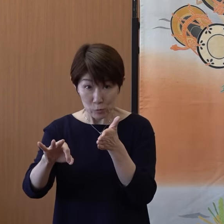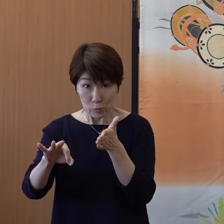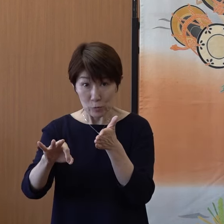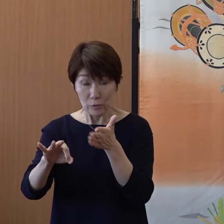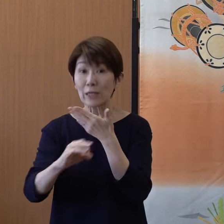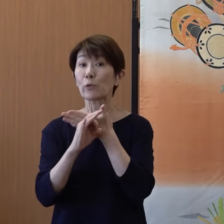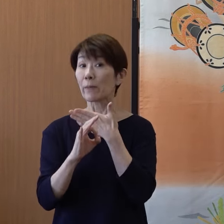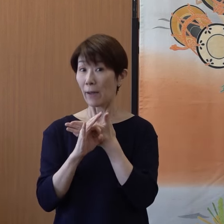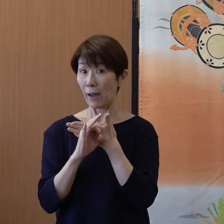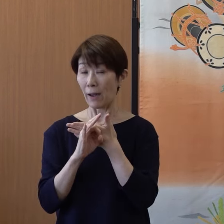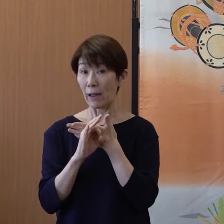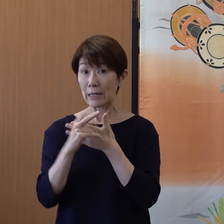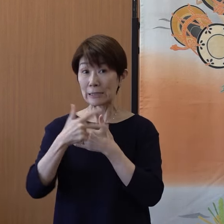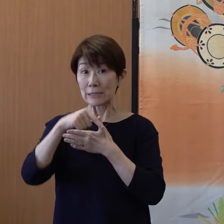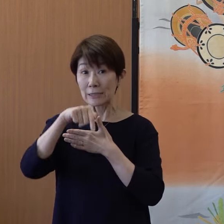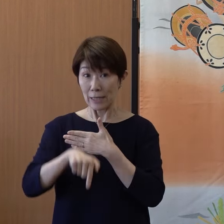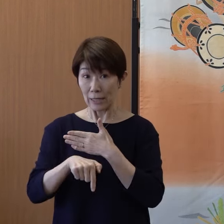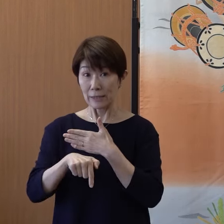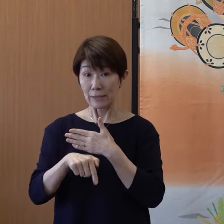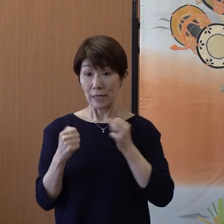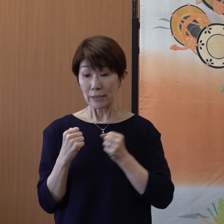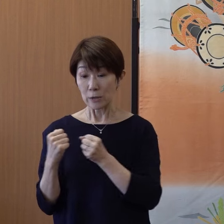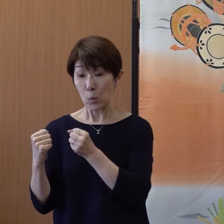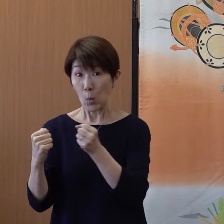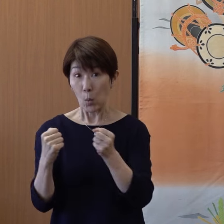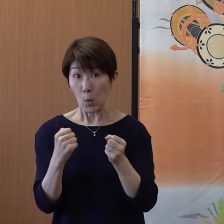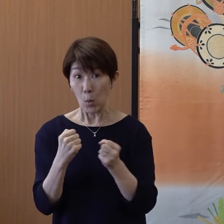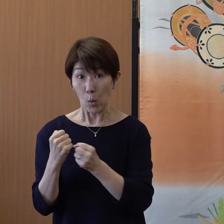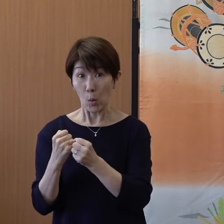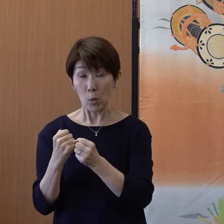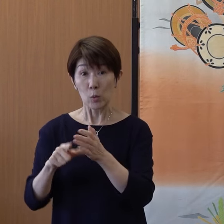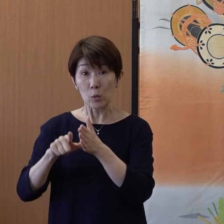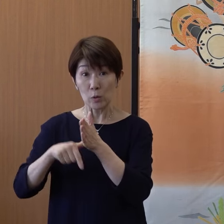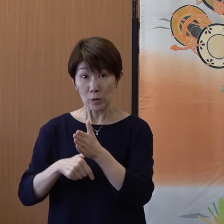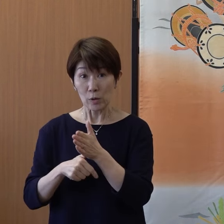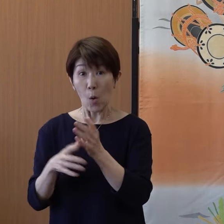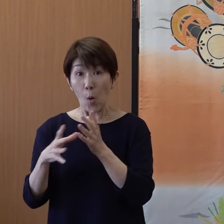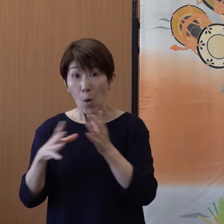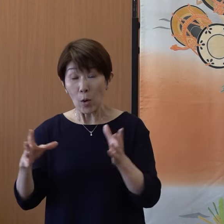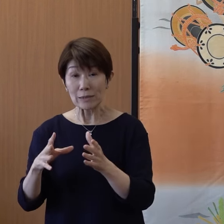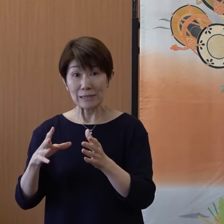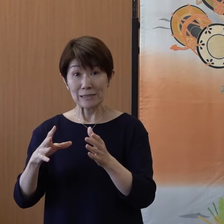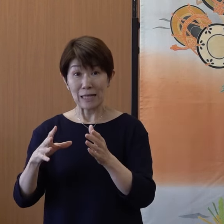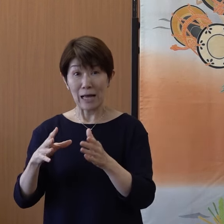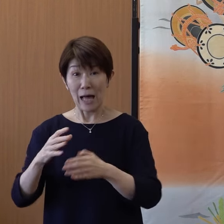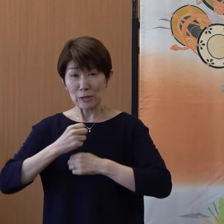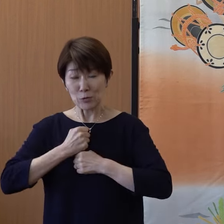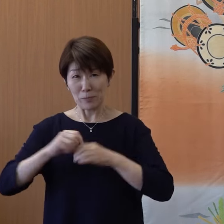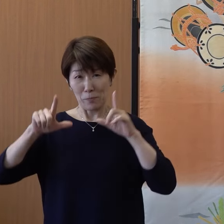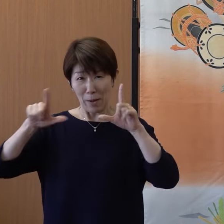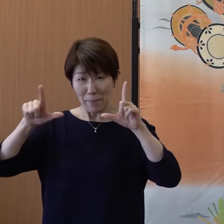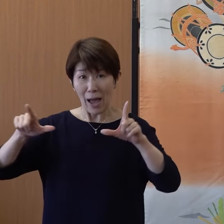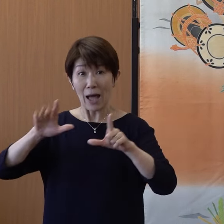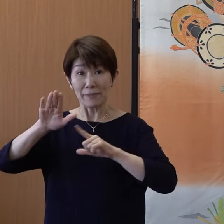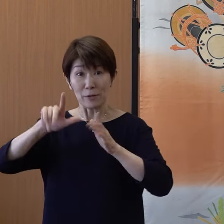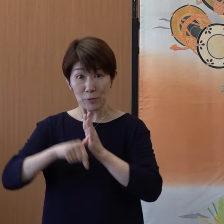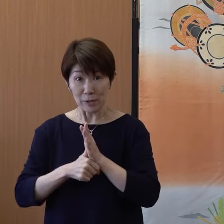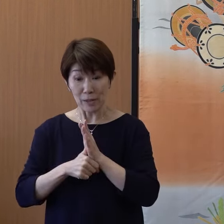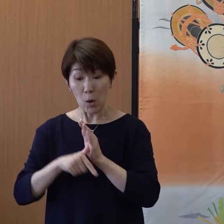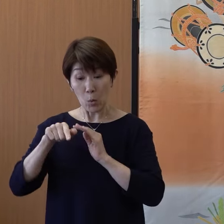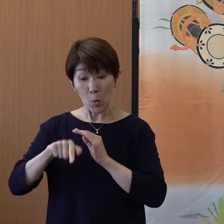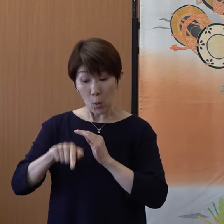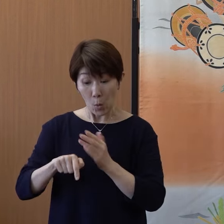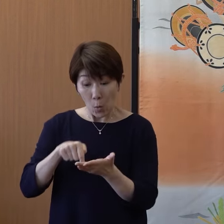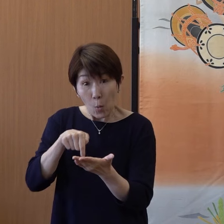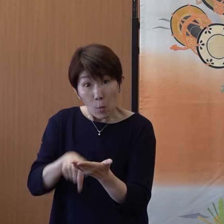ば市内で移動された時に、大きな警報があった場合に、ここはどのくらい浸かる可能性があ